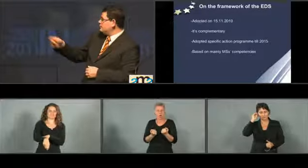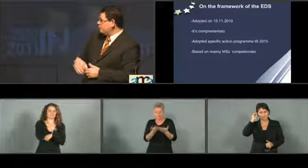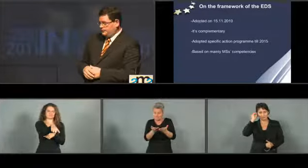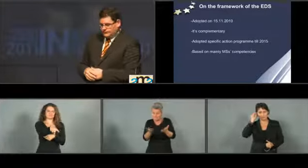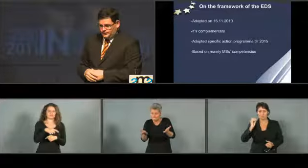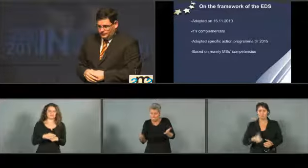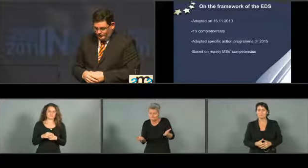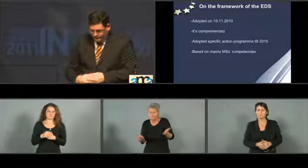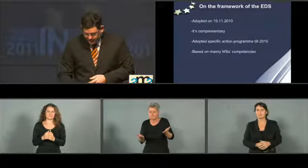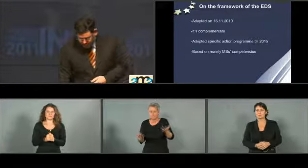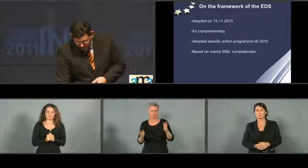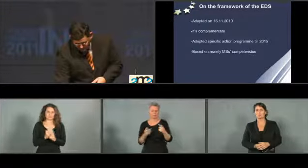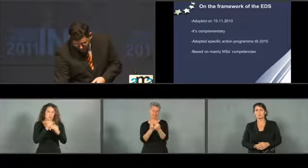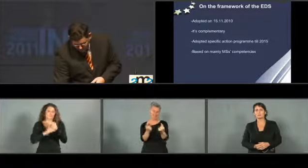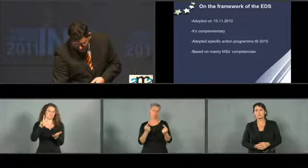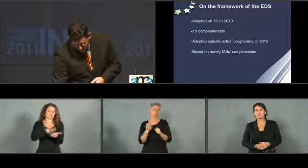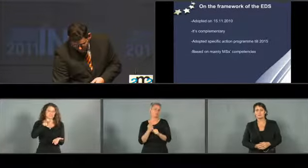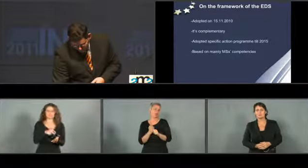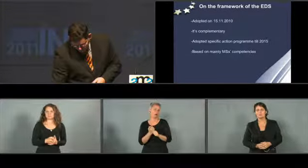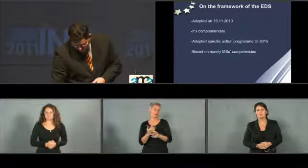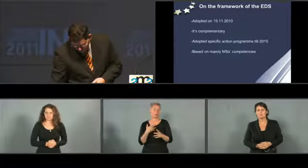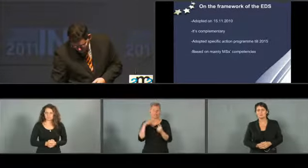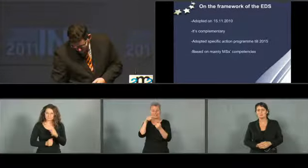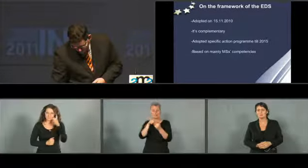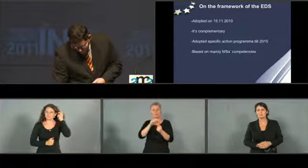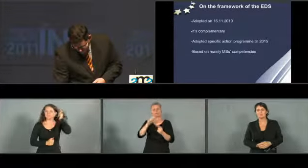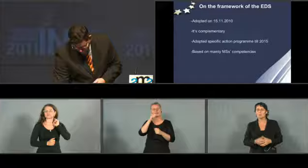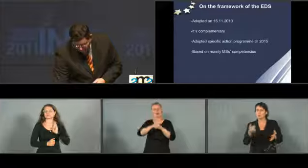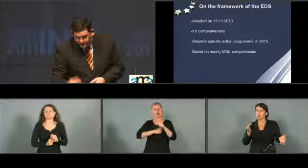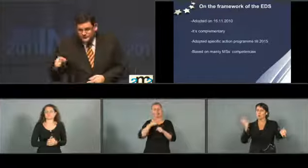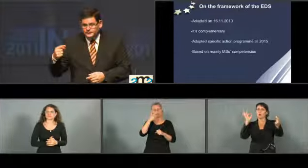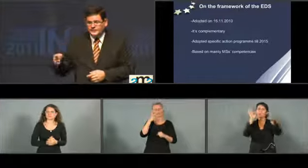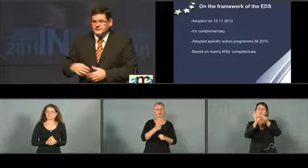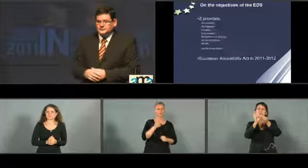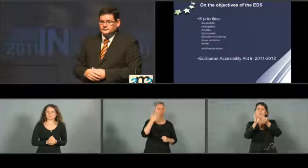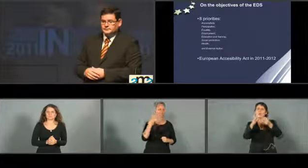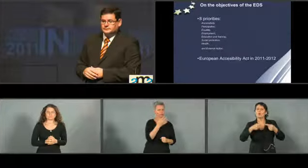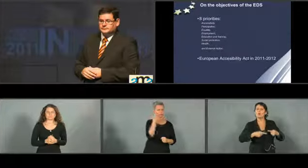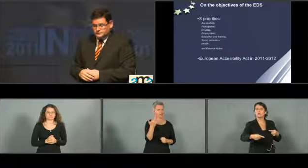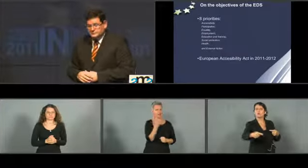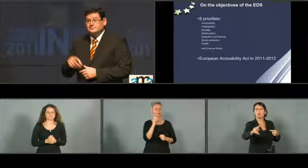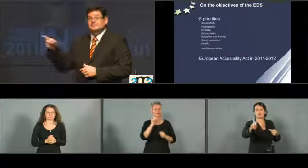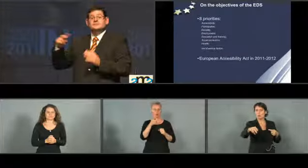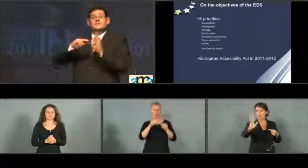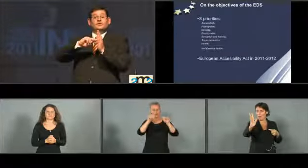qu'en 2015, vraiment, elle soit adoptée et ratifiée.